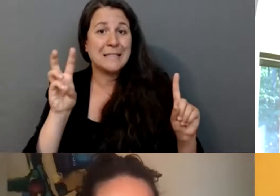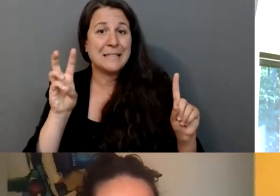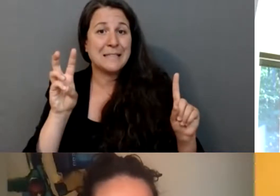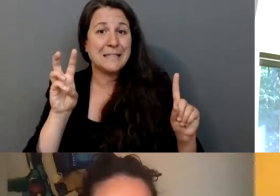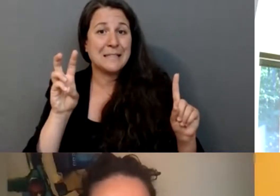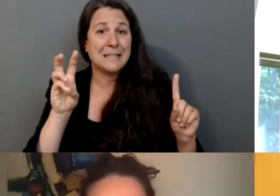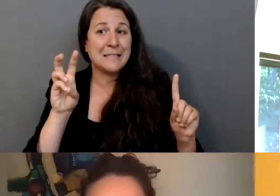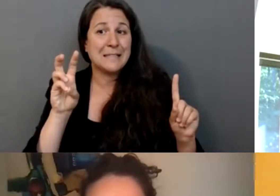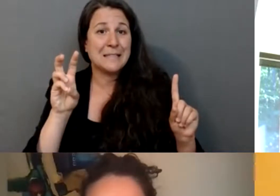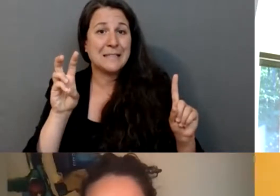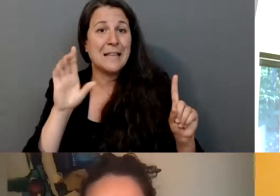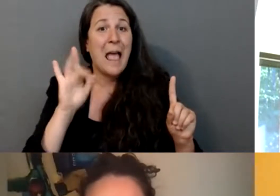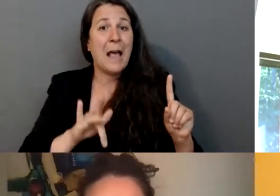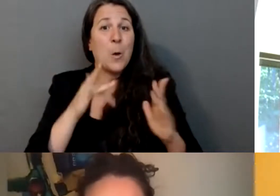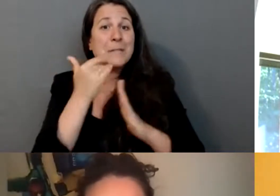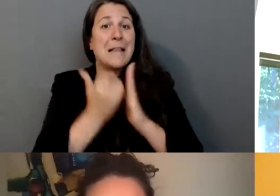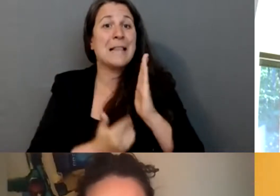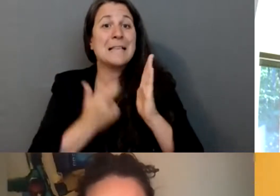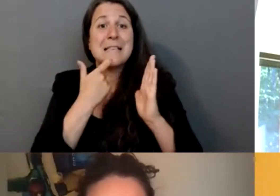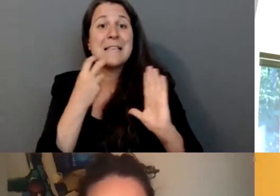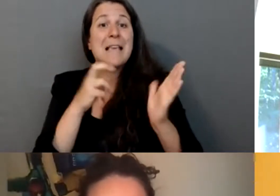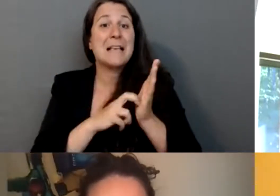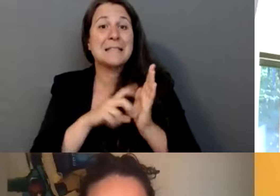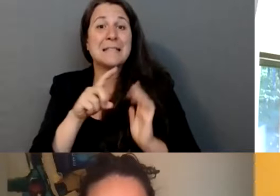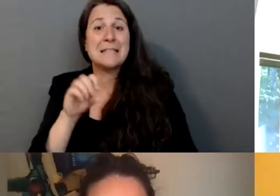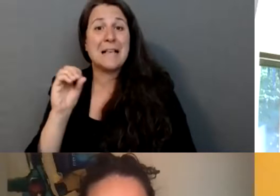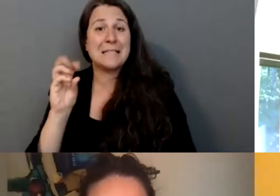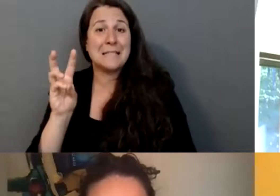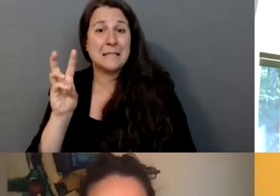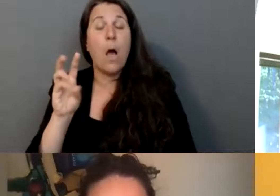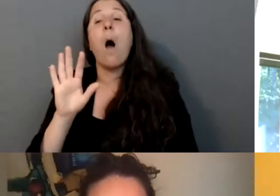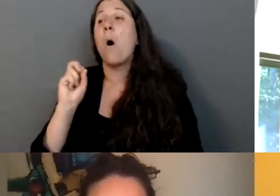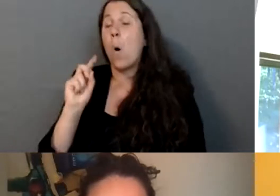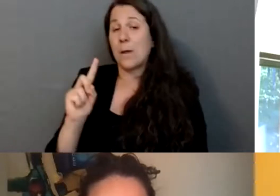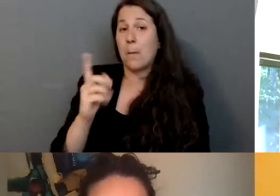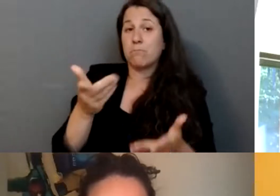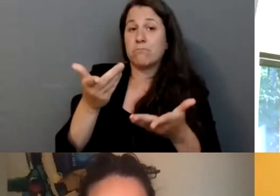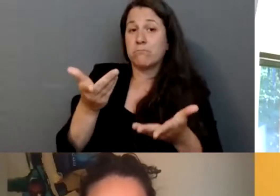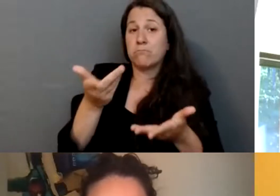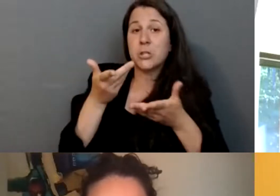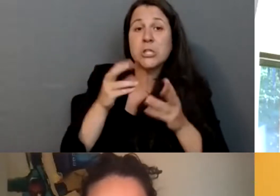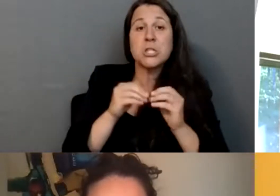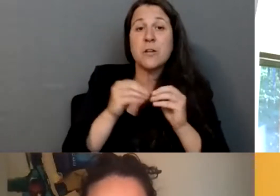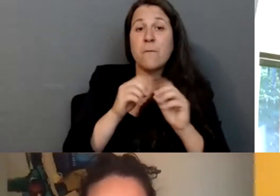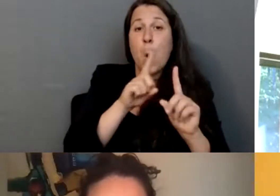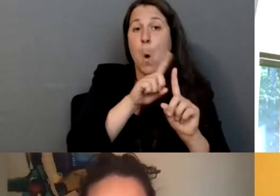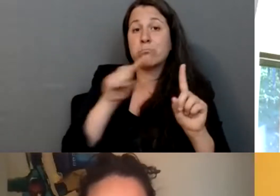peu près de 106 personnes? Bon, donc j'attends votre proposition entre 1 et